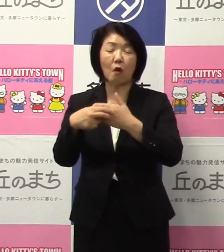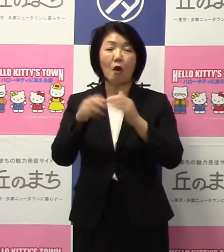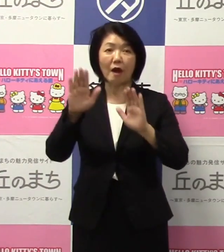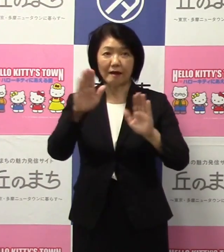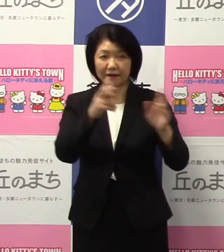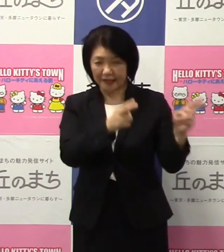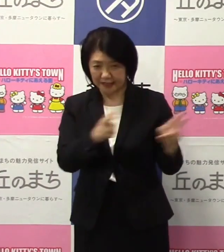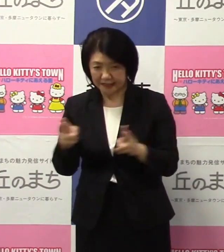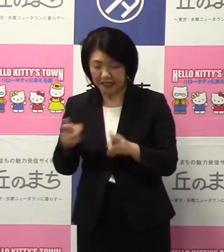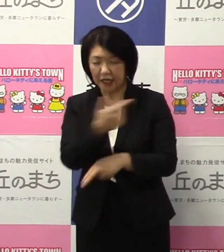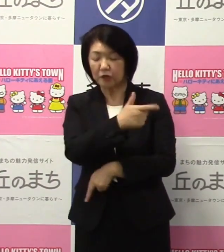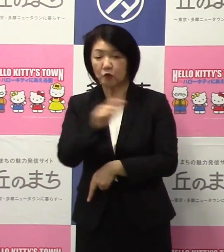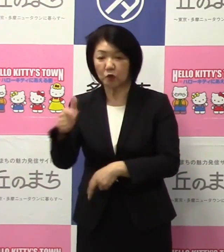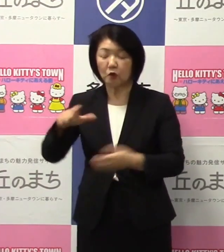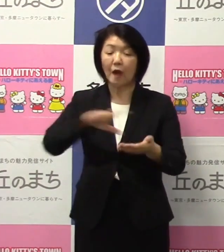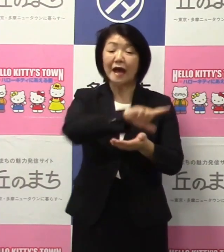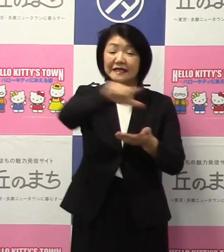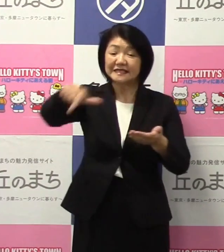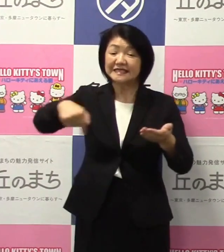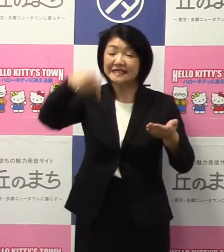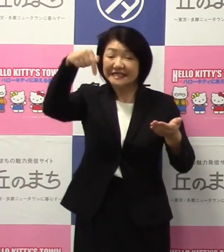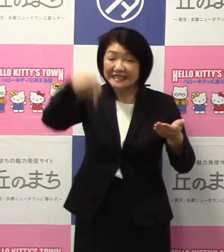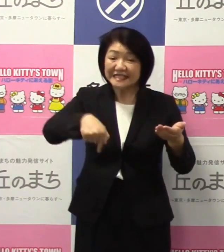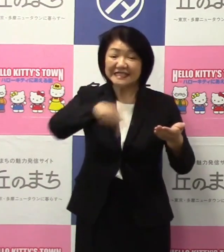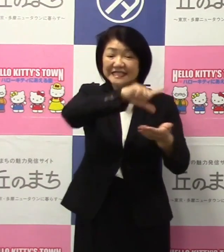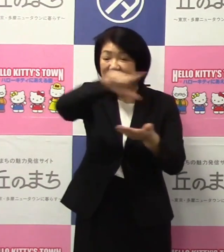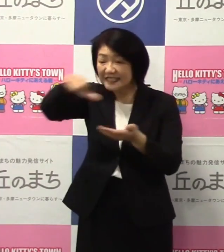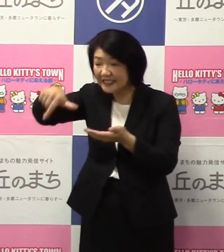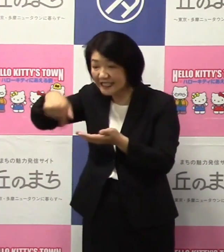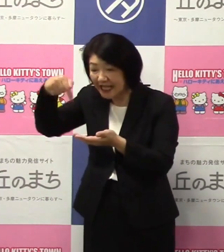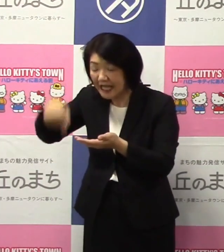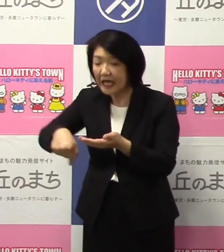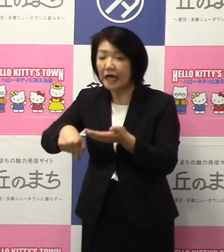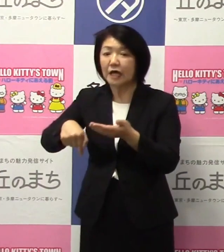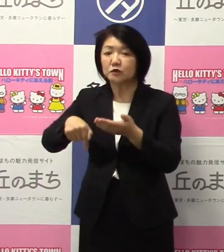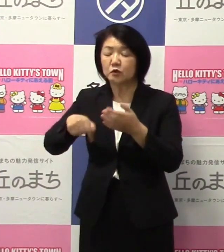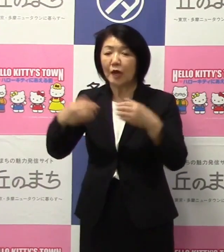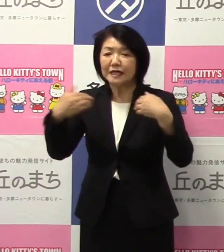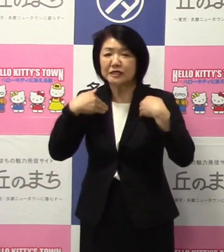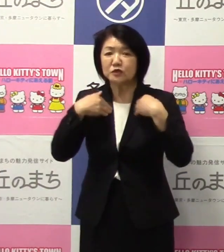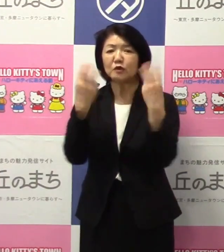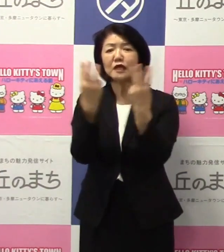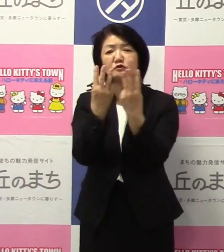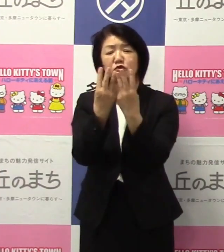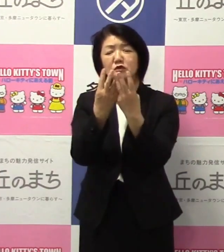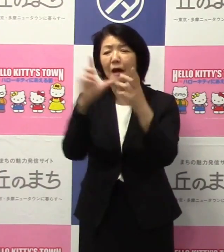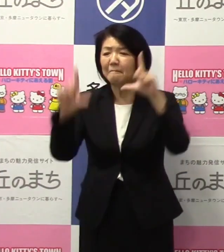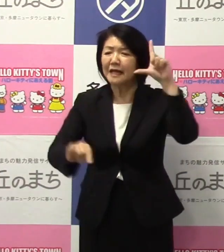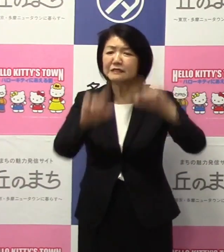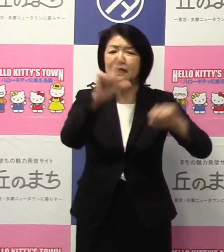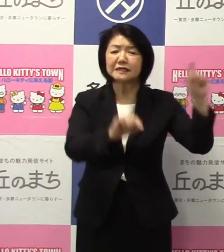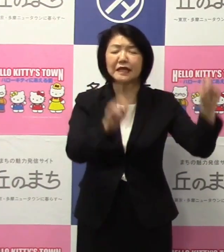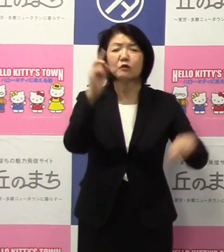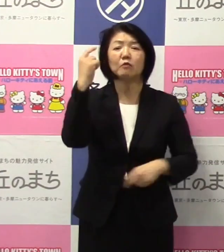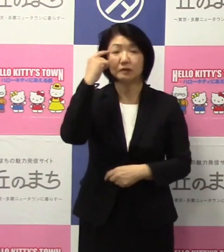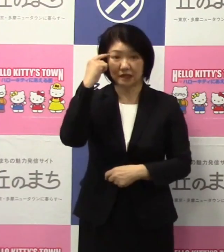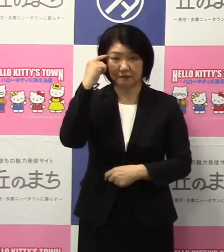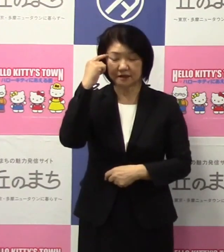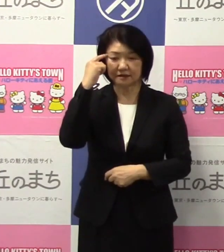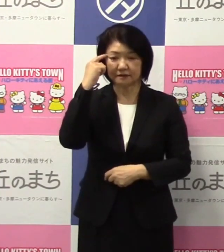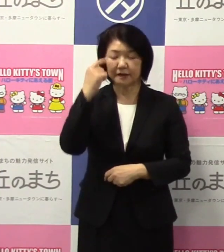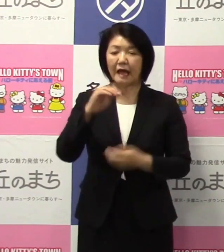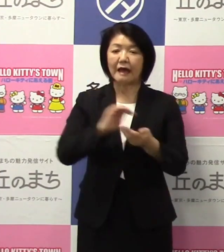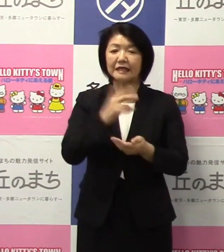って注目すべきデータ、指標は違うように思います。当面、陽性者数